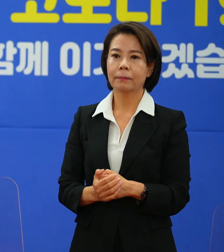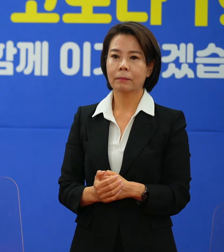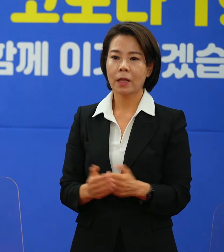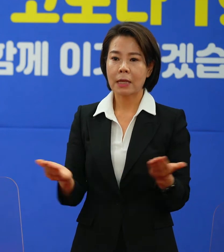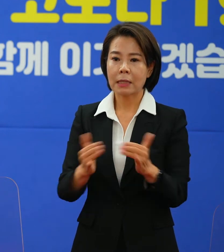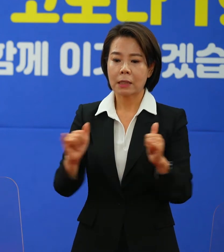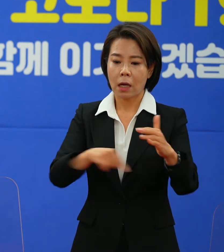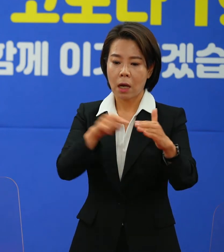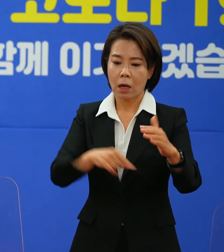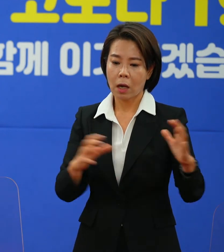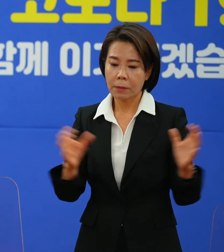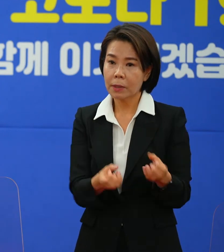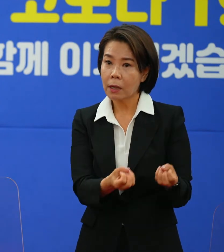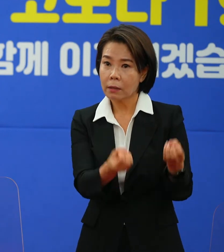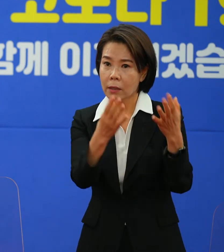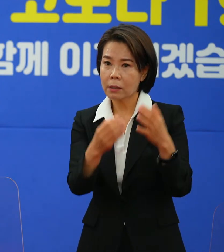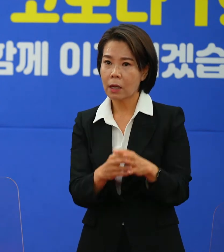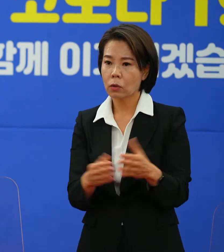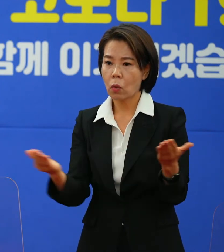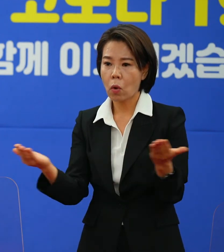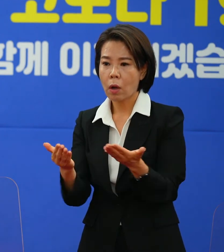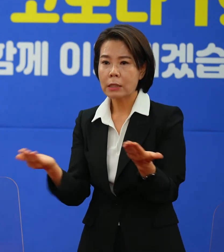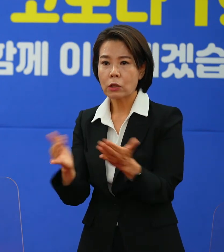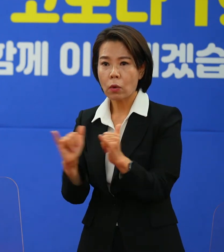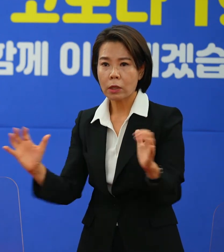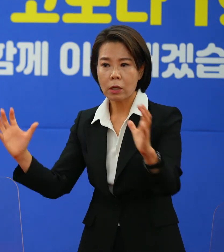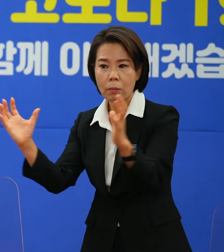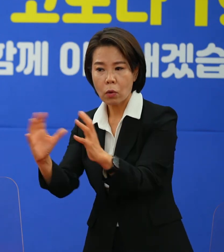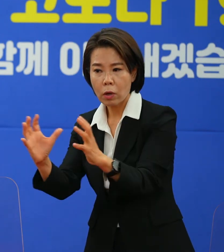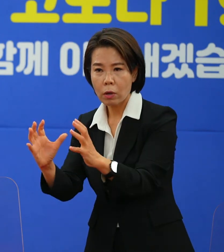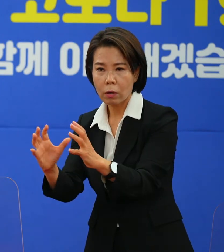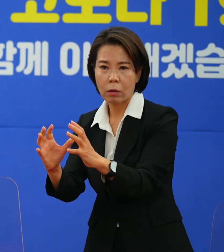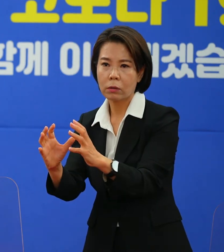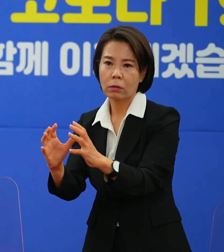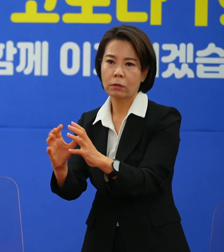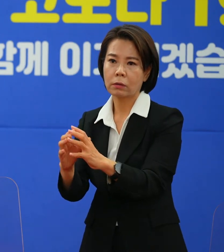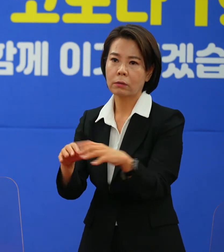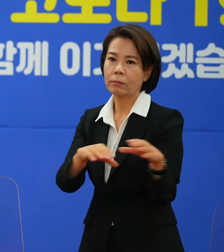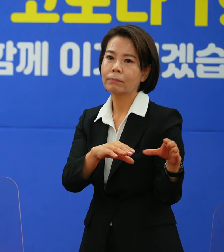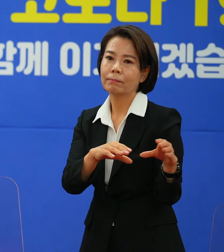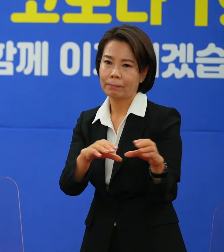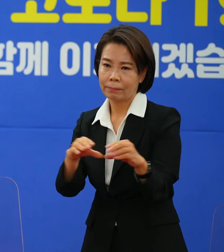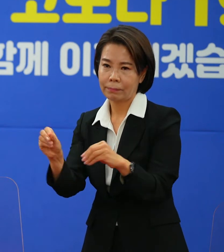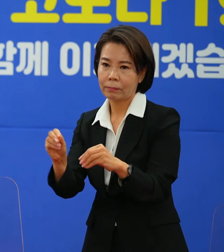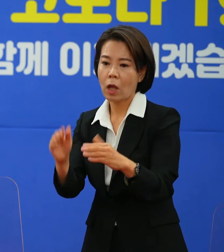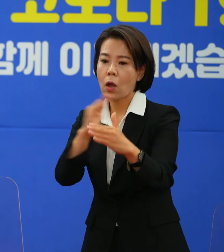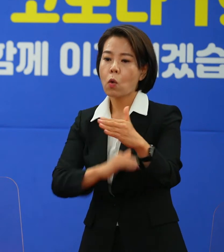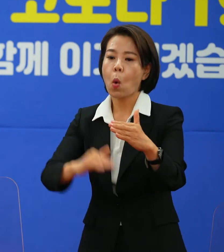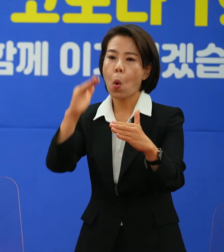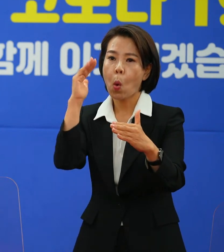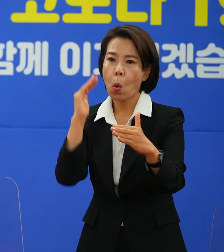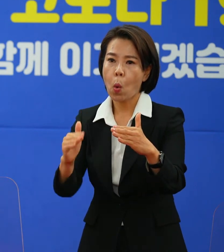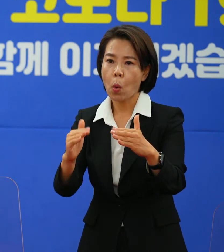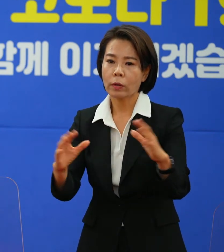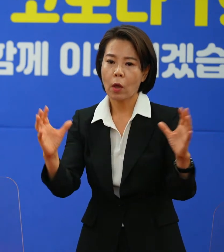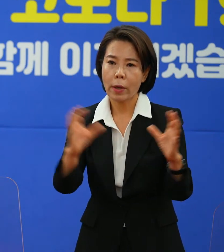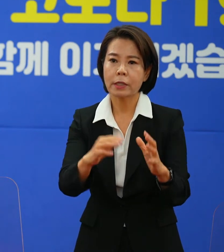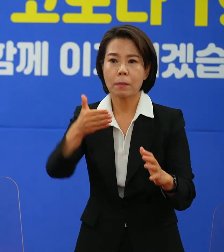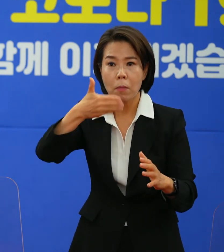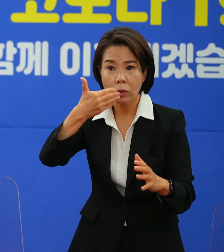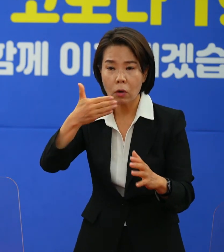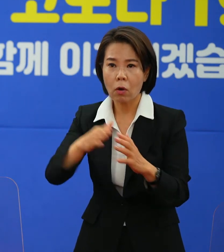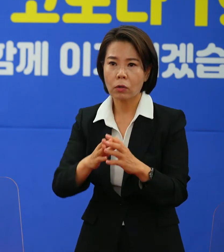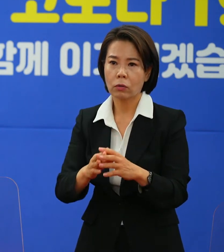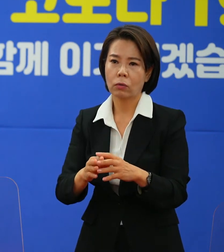직장 내 집단 행사와 회식 자제도 강력히 권고드립니다. 공공부문의 회식, 모임 등은